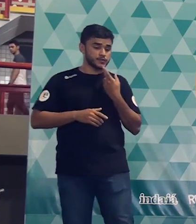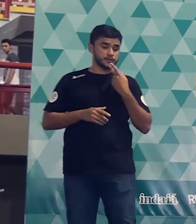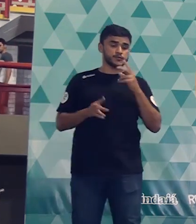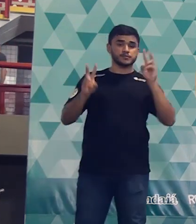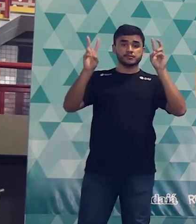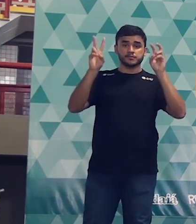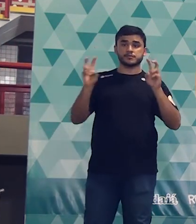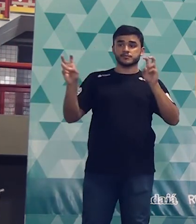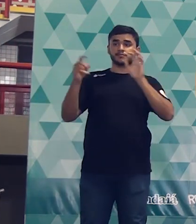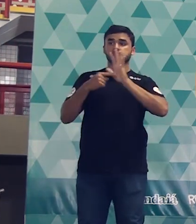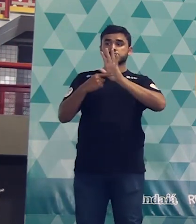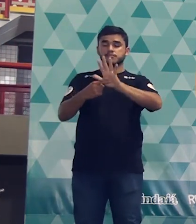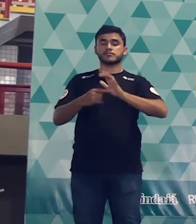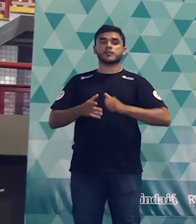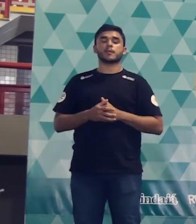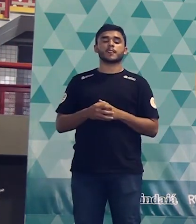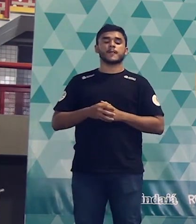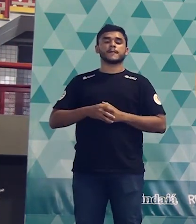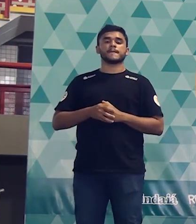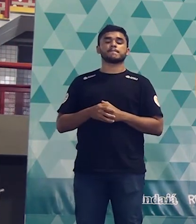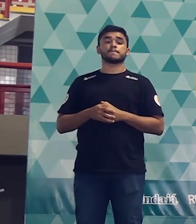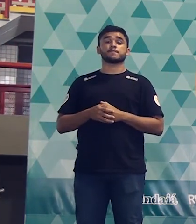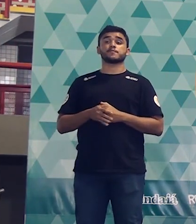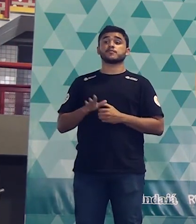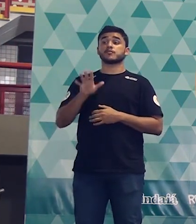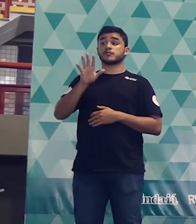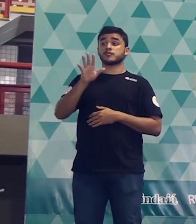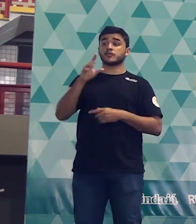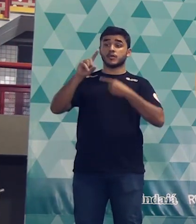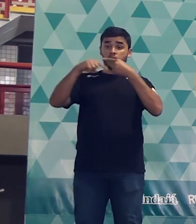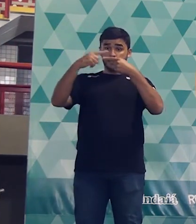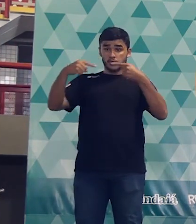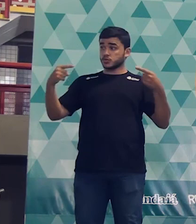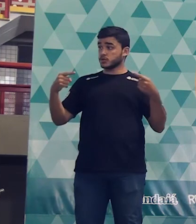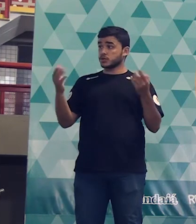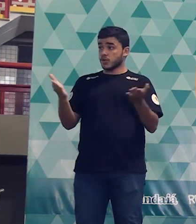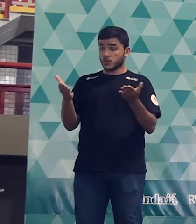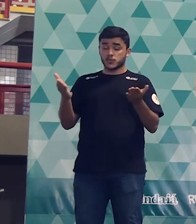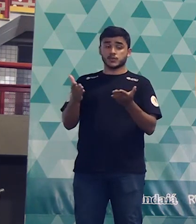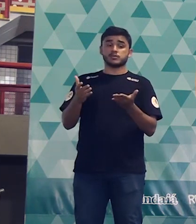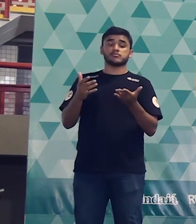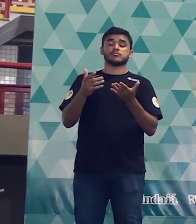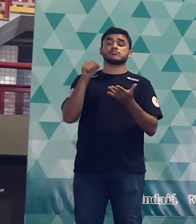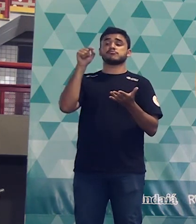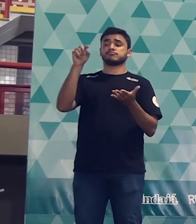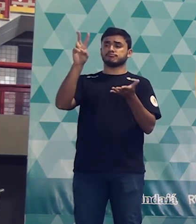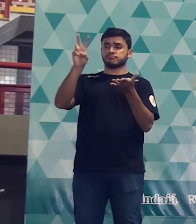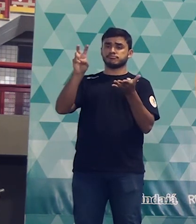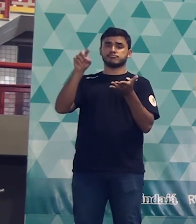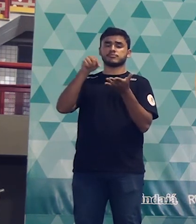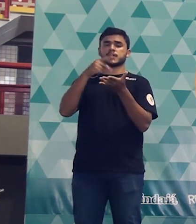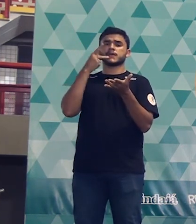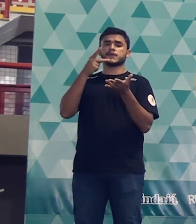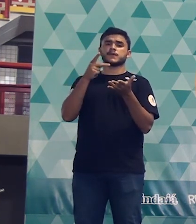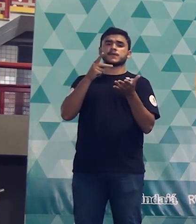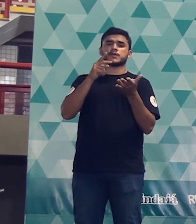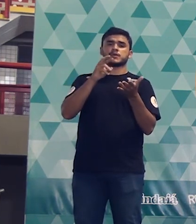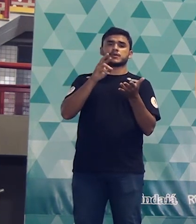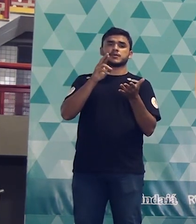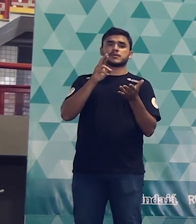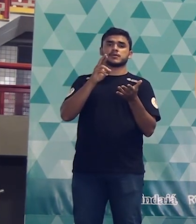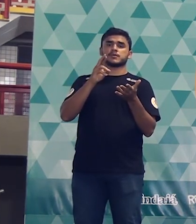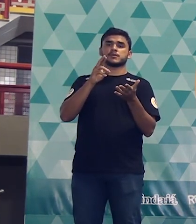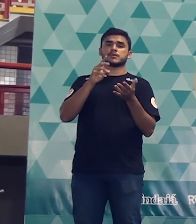último tópico para apresentar a vocês, tá? A apostila de vocês, nesta aula, também fala sobre... Resposta B de